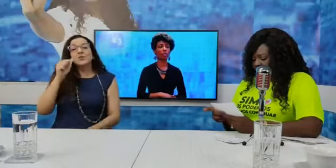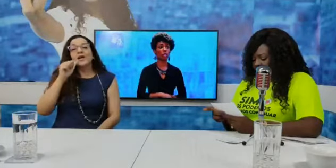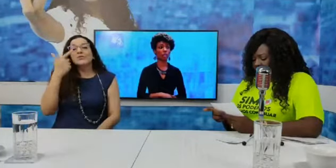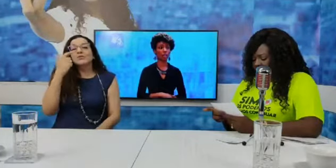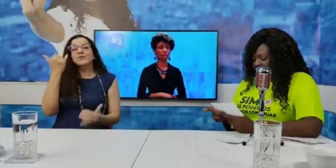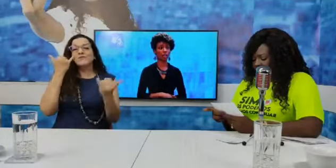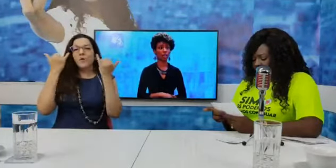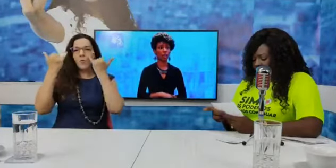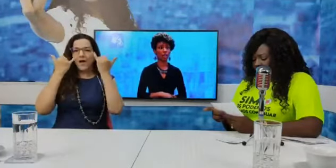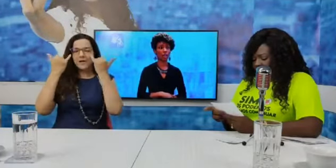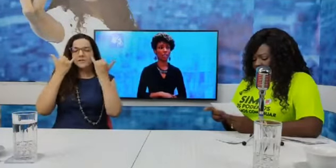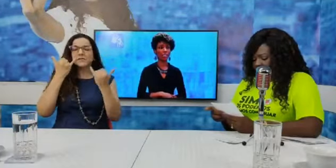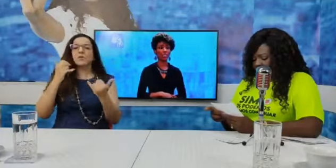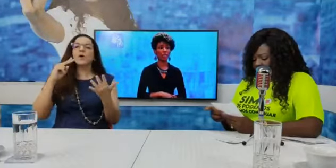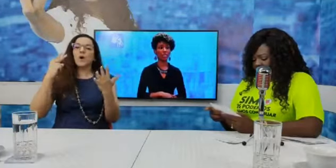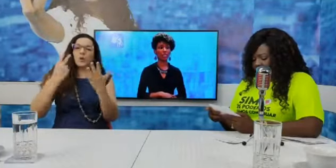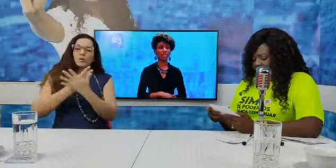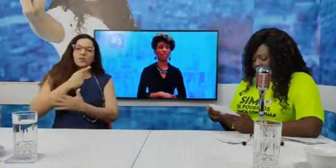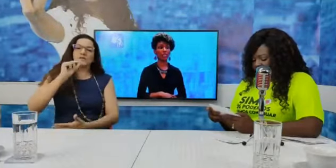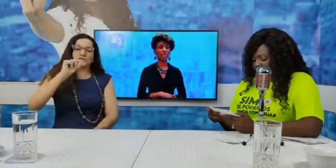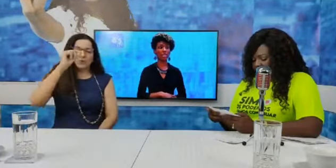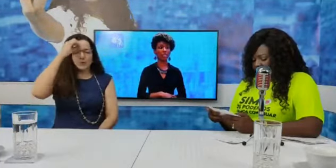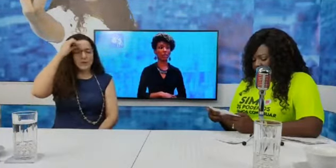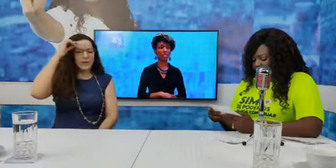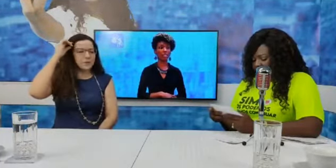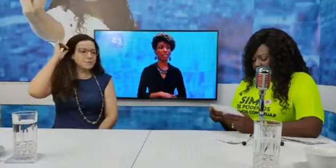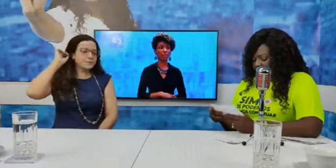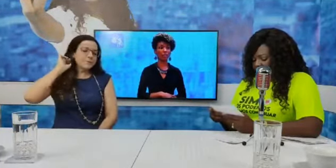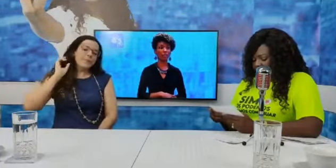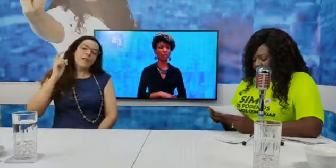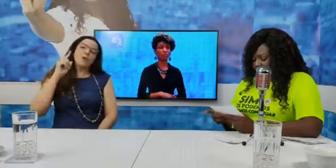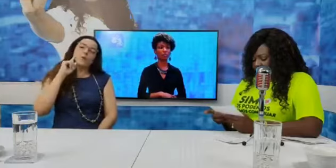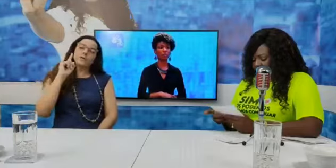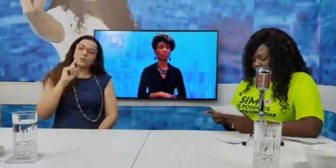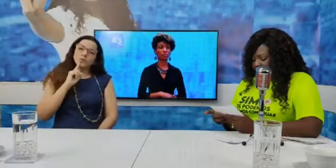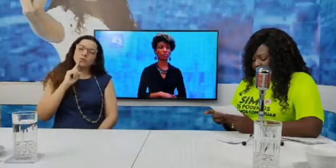um direito. Mas às vezes algumas mulheres elas ficam sem informação.